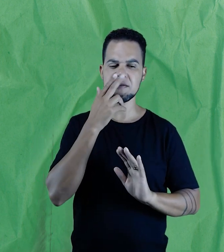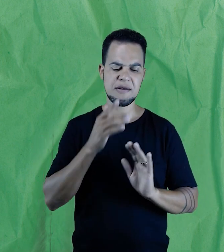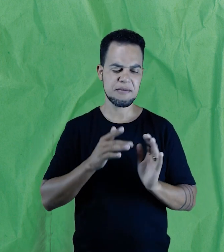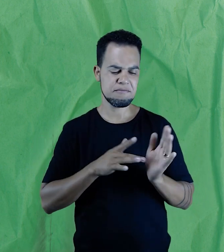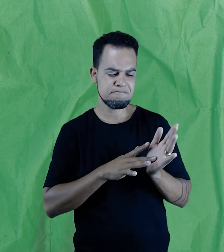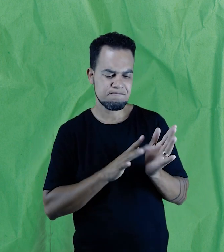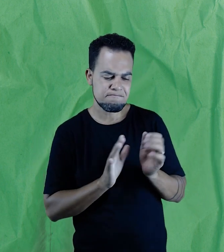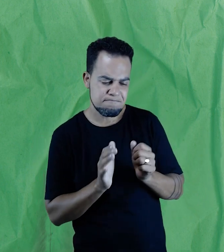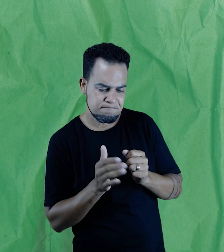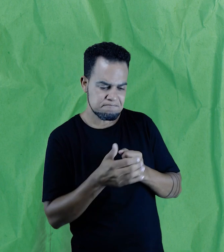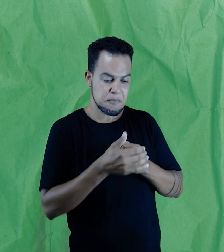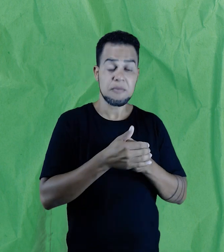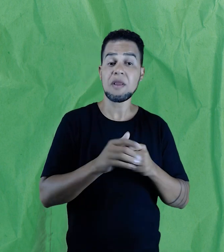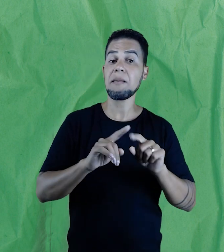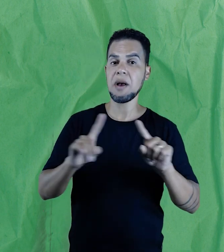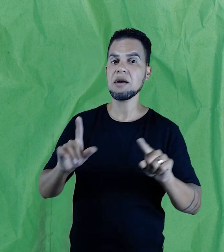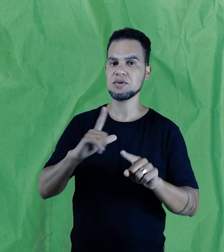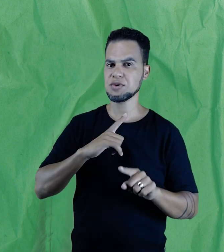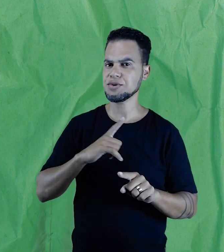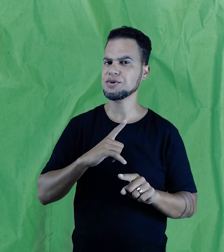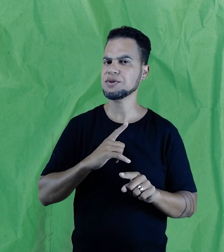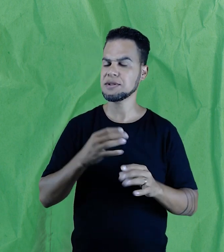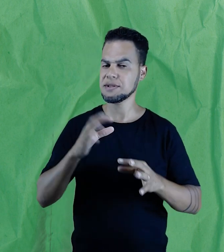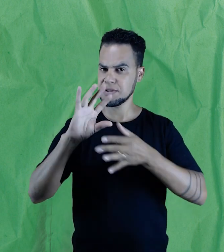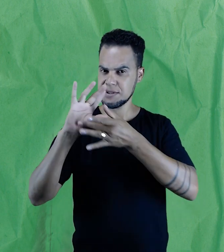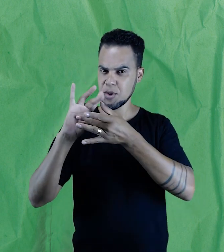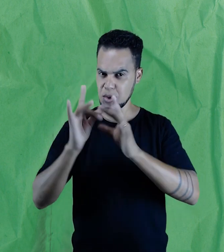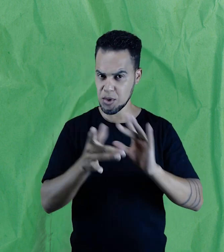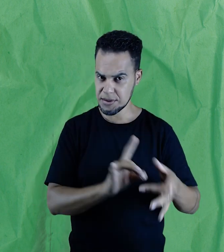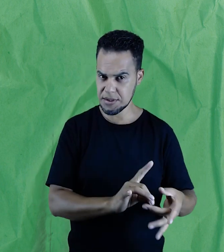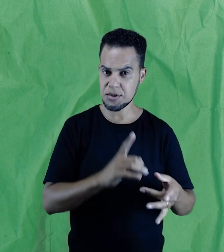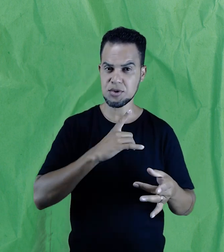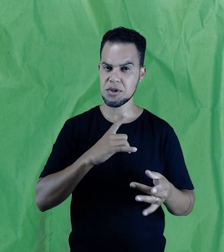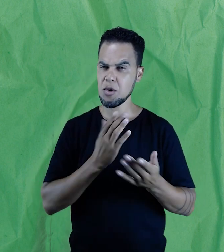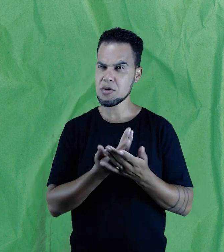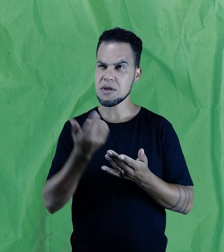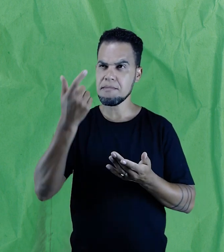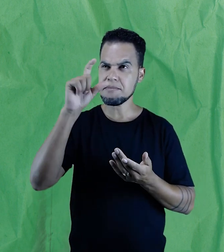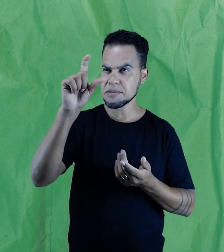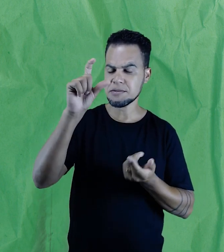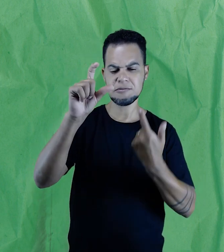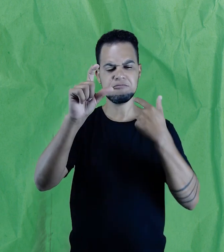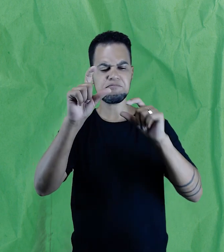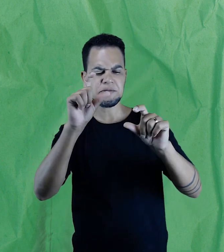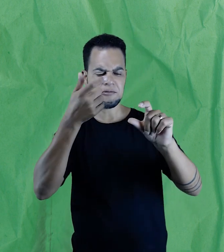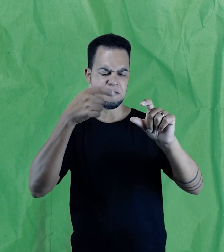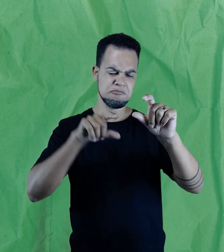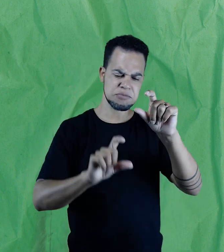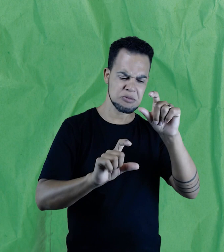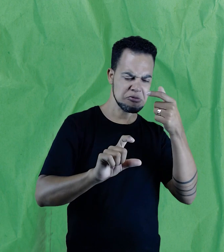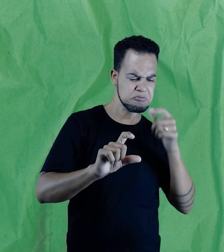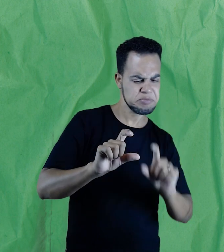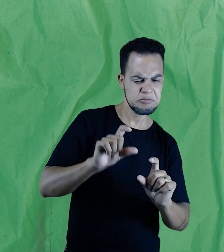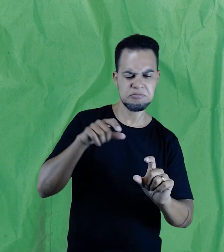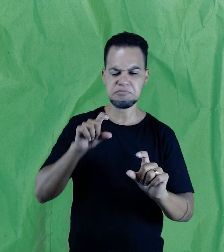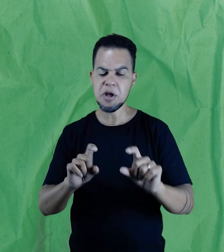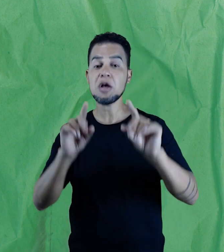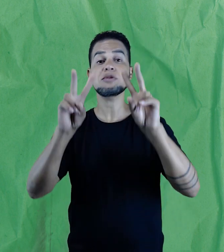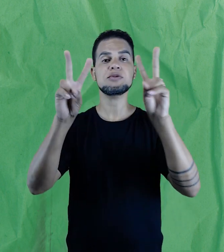tímida, mas já trazer em seu contexto alguns trechos falando sobre isso.